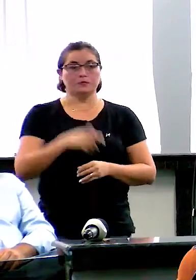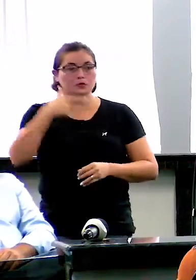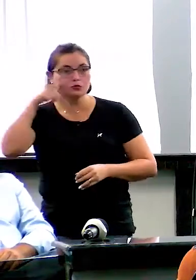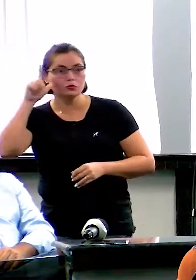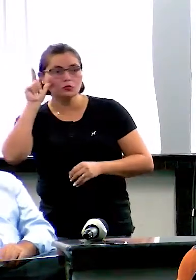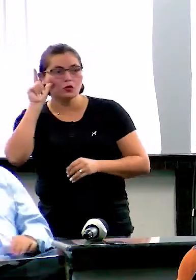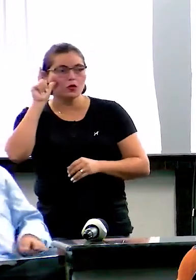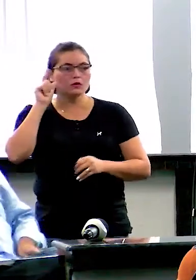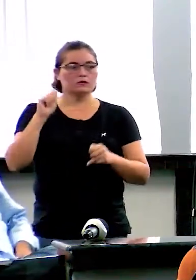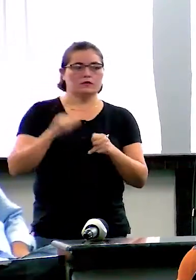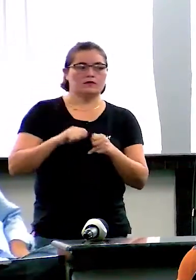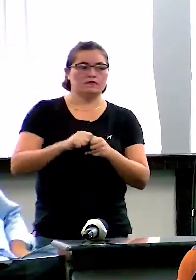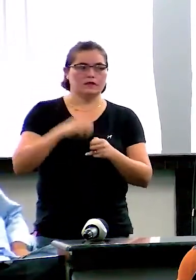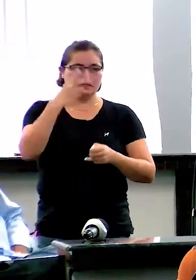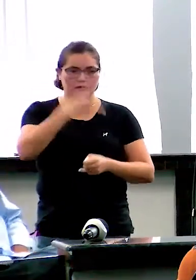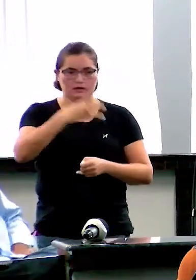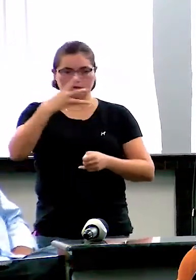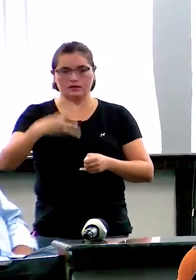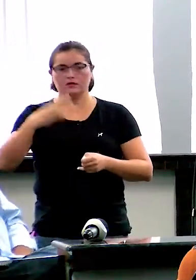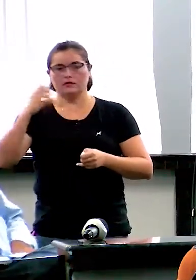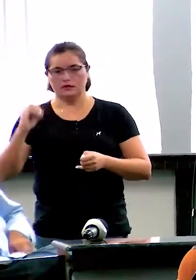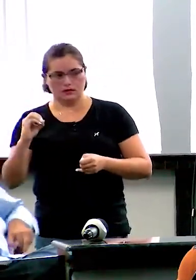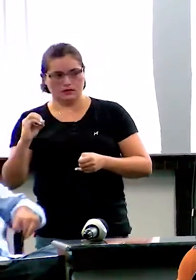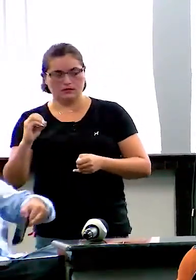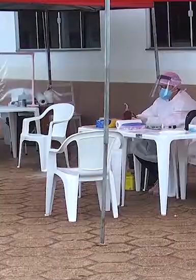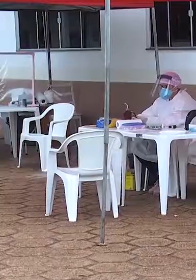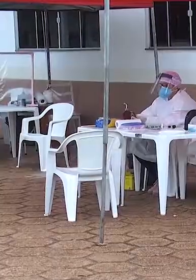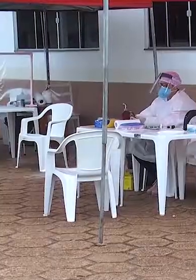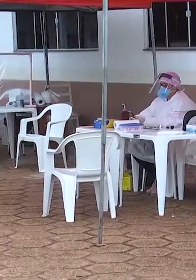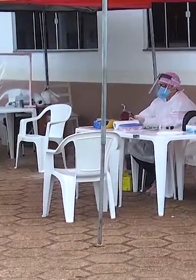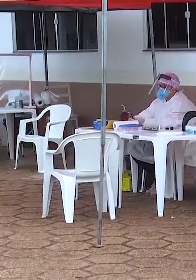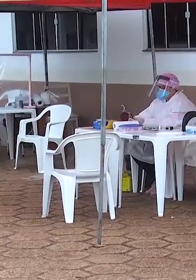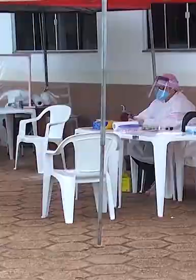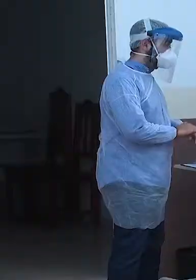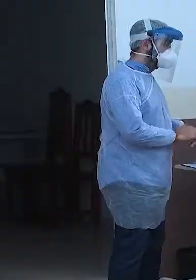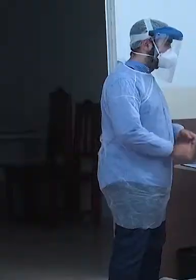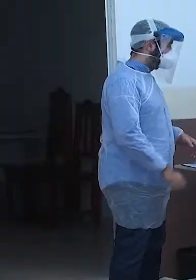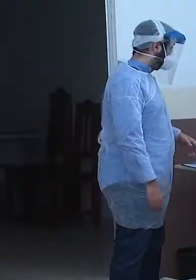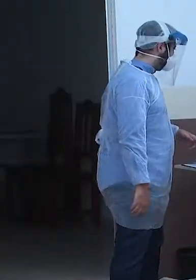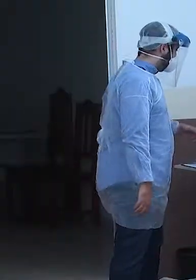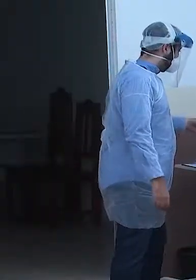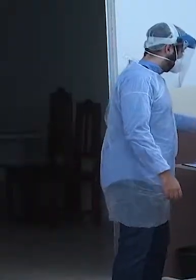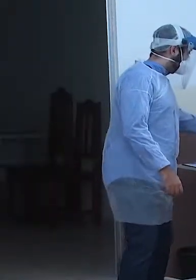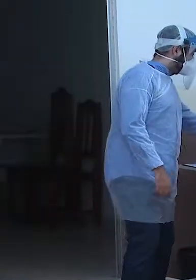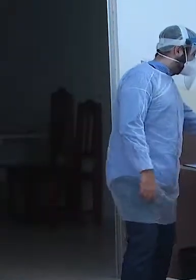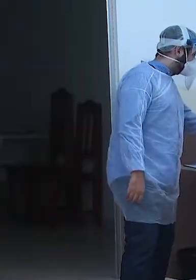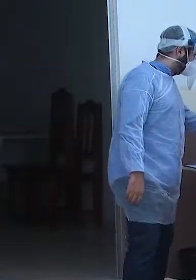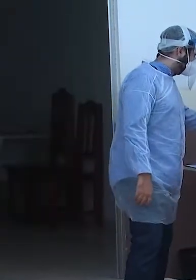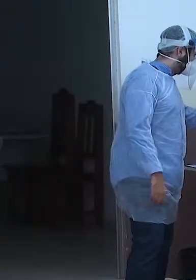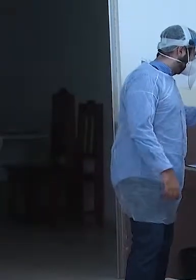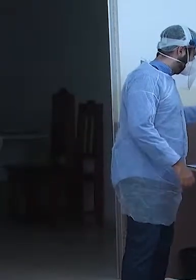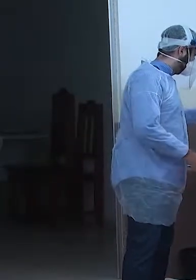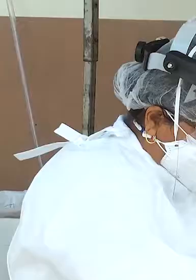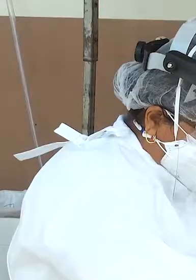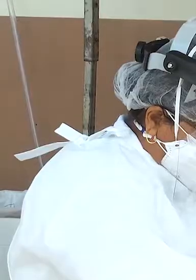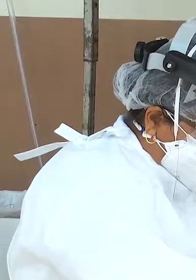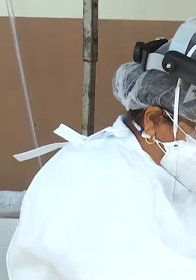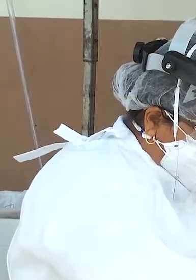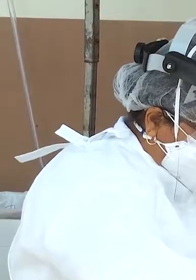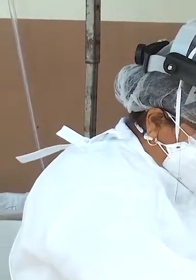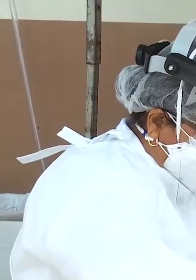realizamos 330 testes. Desses 330 testes,